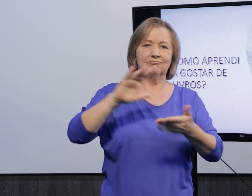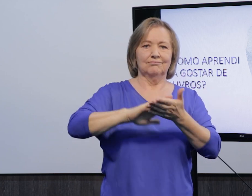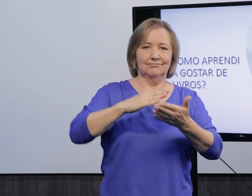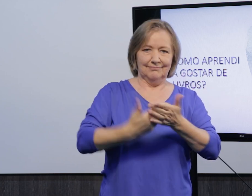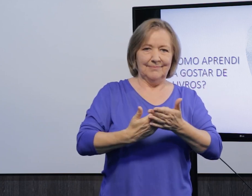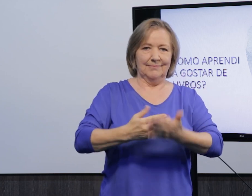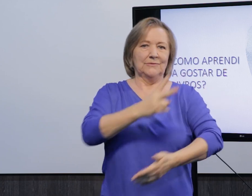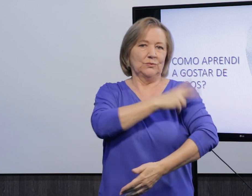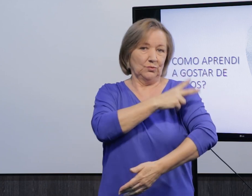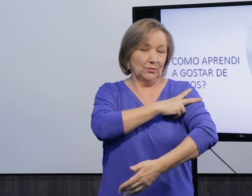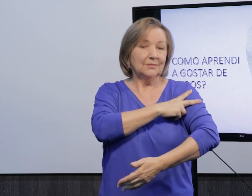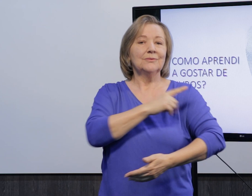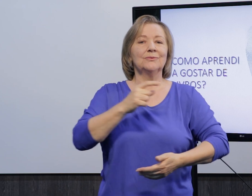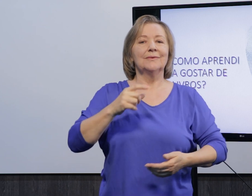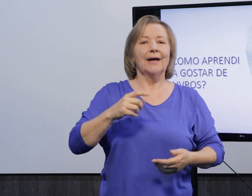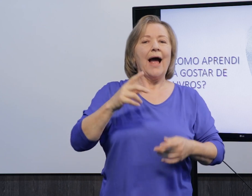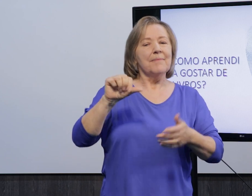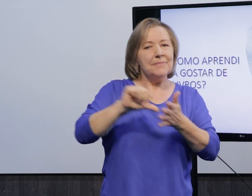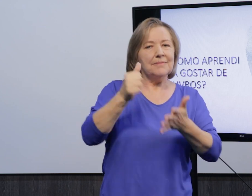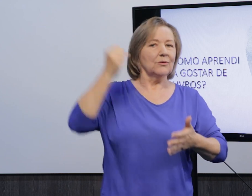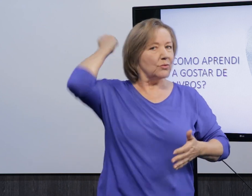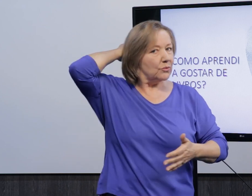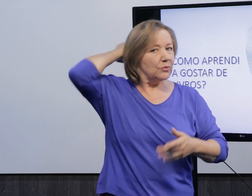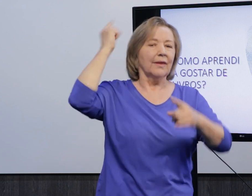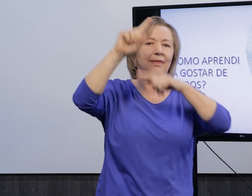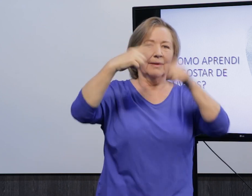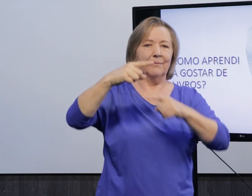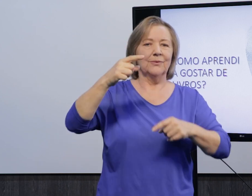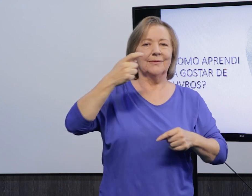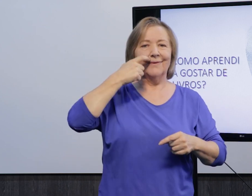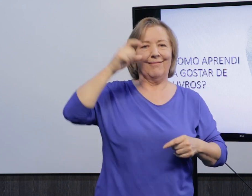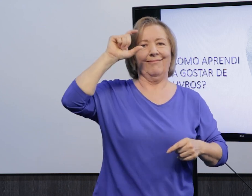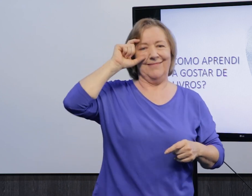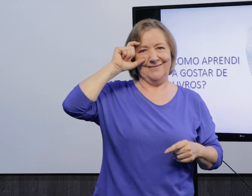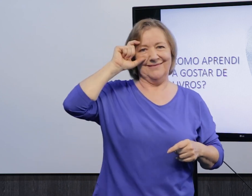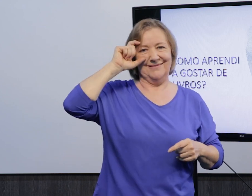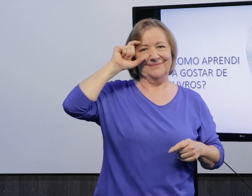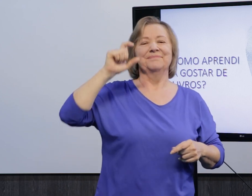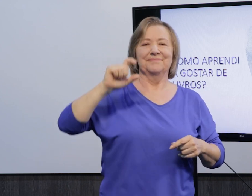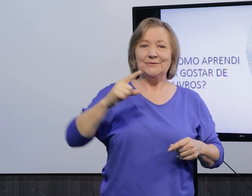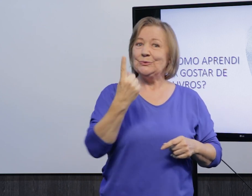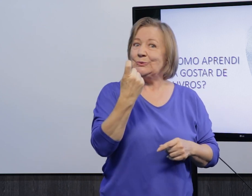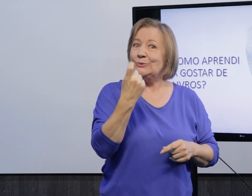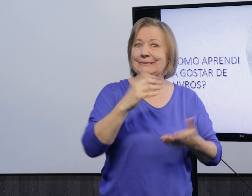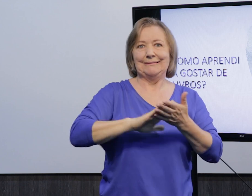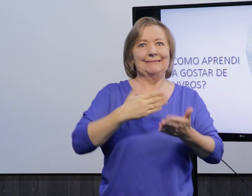aí no segundo ano eu consegui interprete aqui na Unicentro né tinha só um intérprete